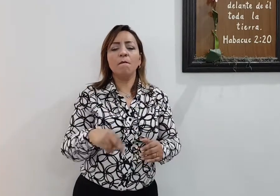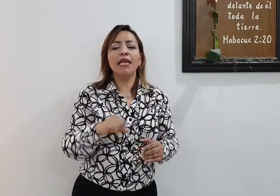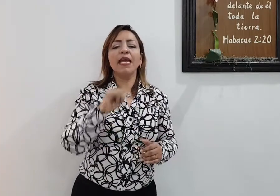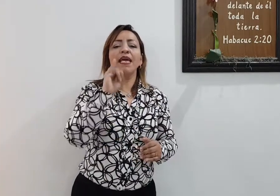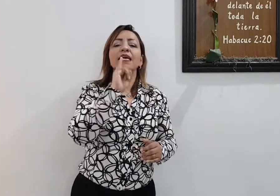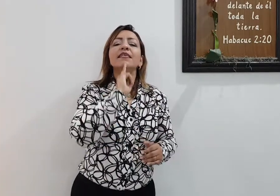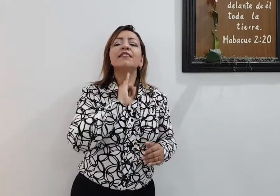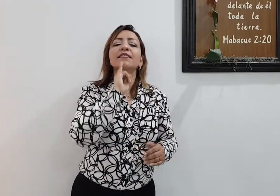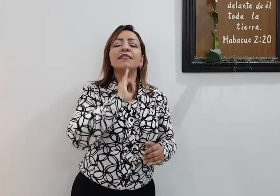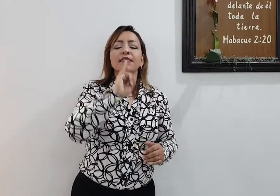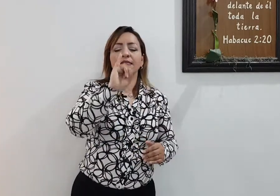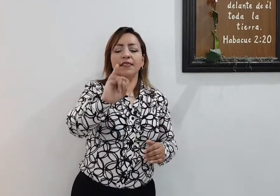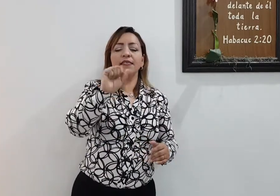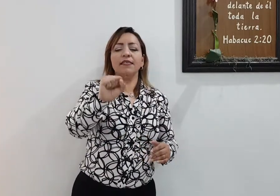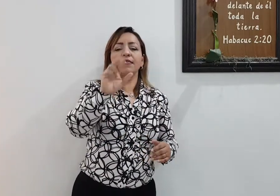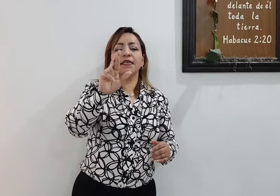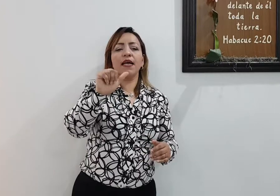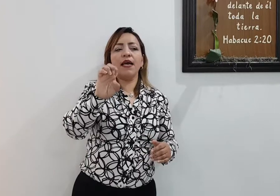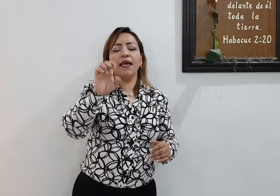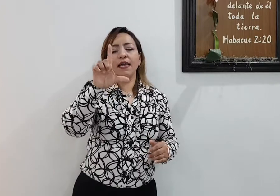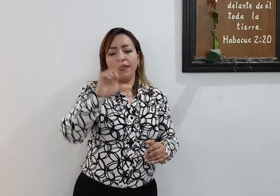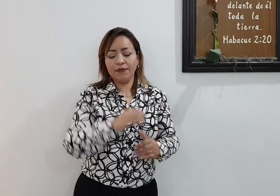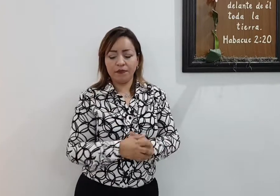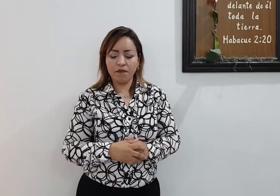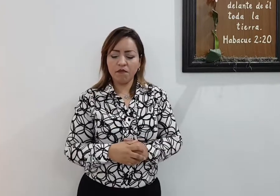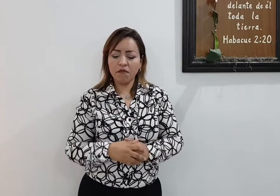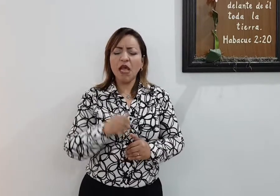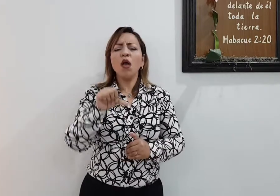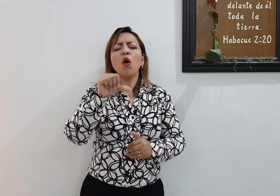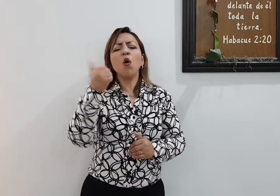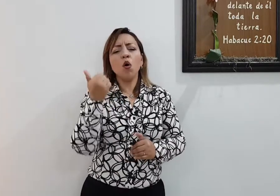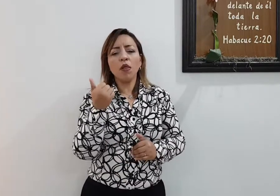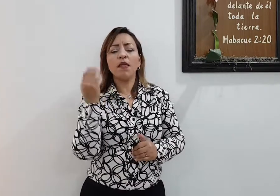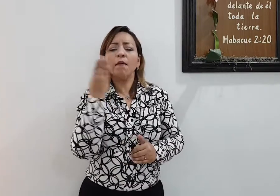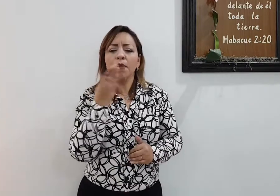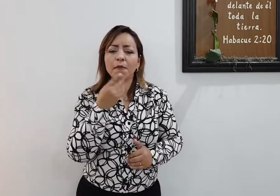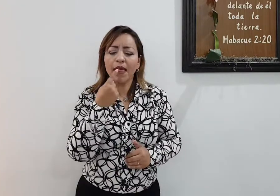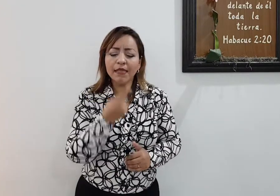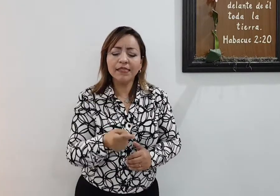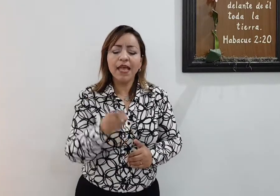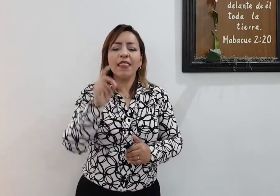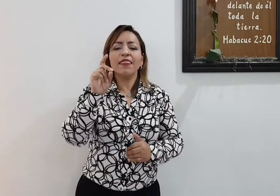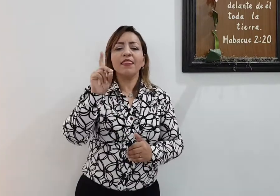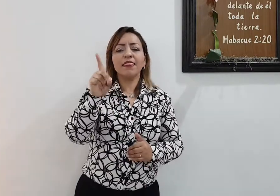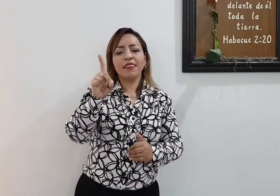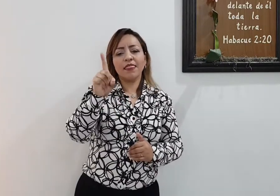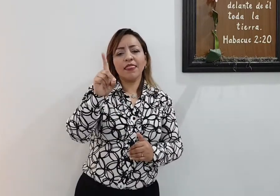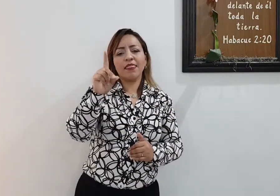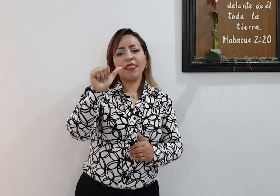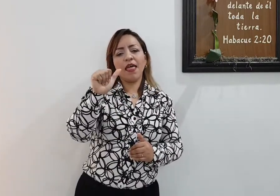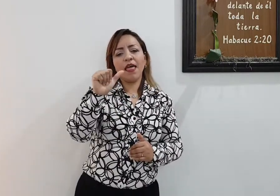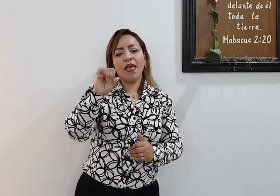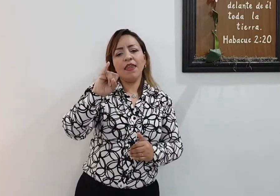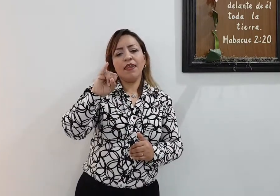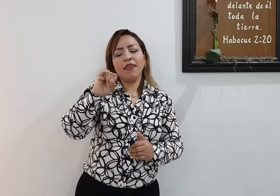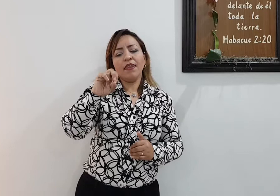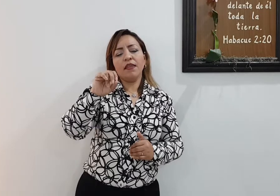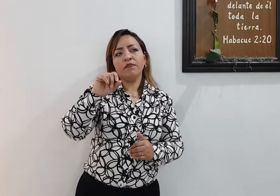Daniel. Acuérdense que Daniel fue deportado, ¿verdad? Fue un imperio que pasó y arrasó y